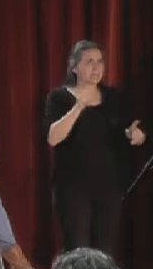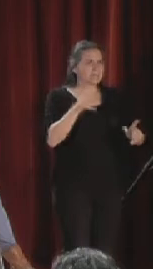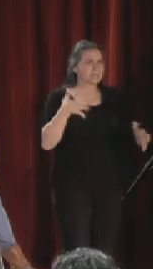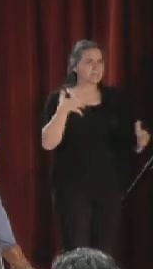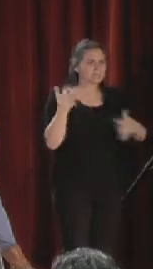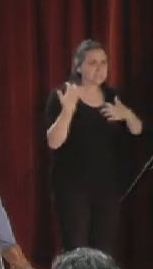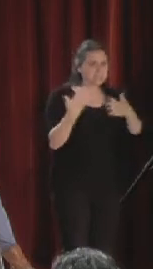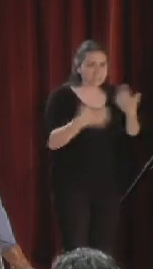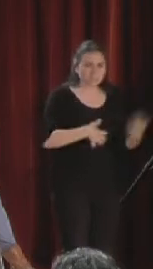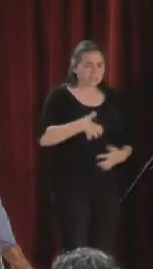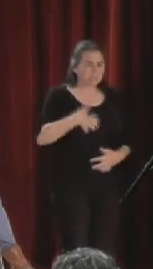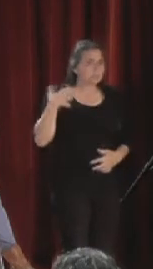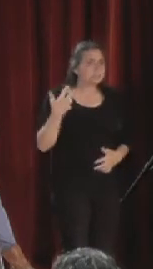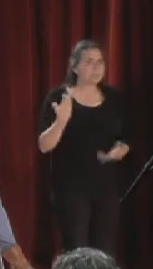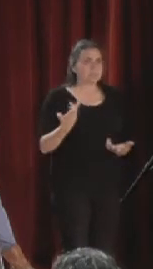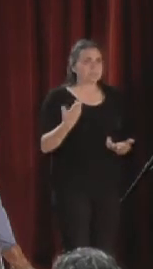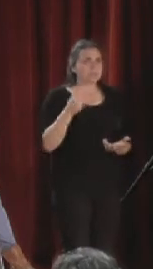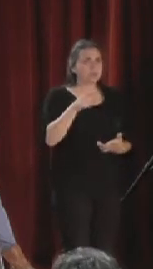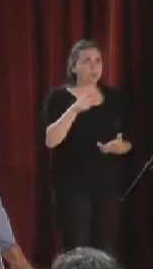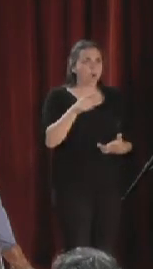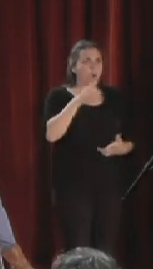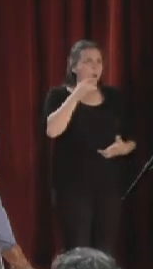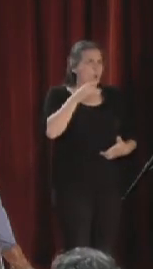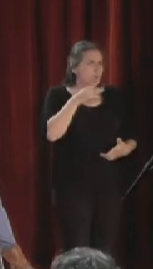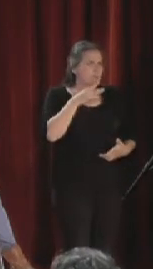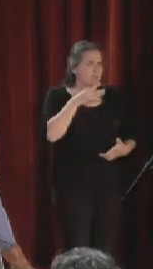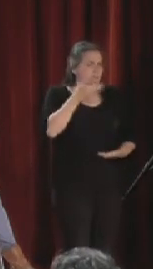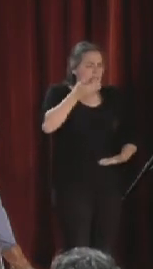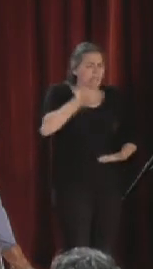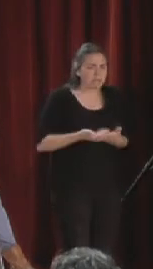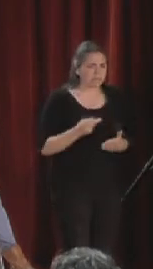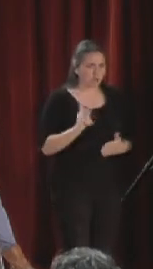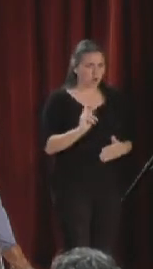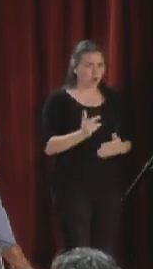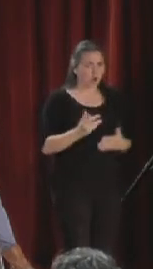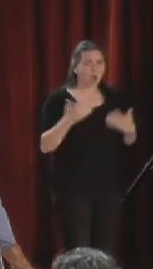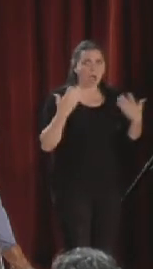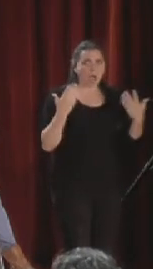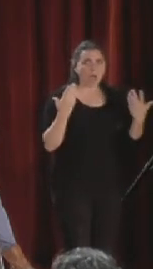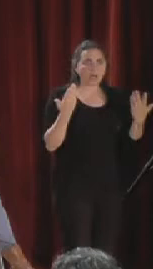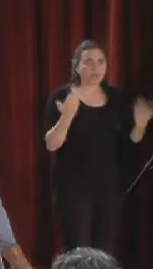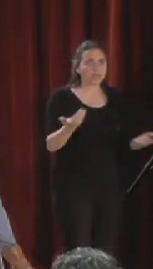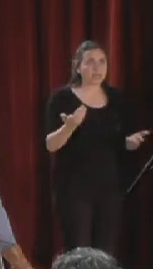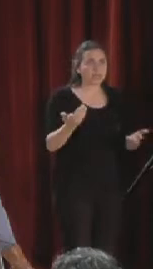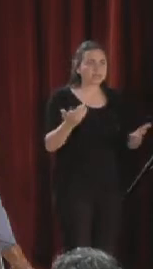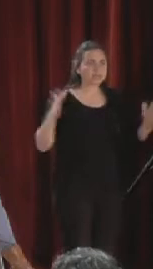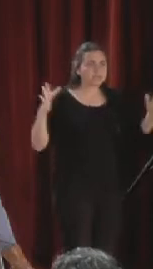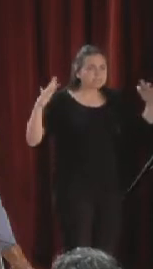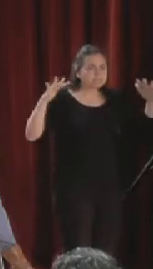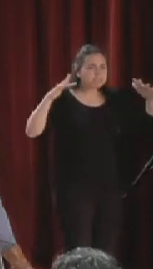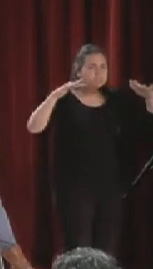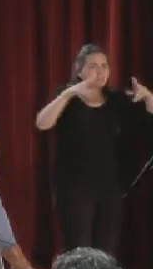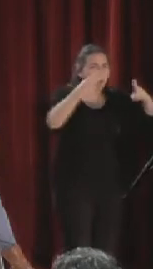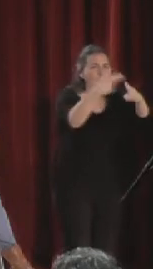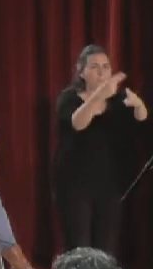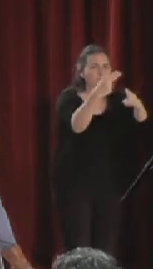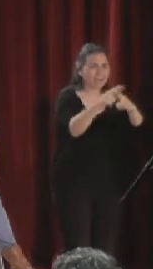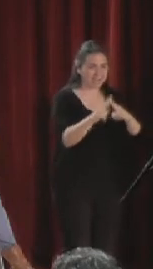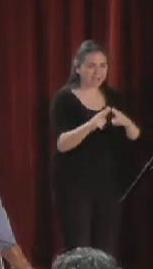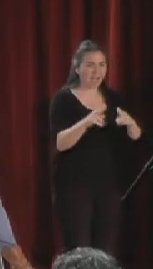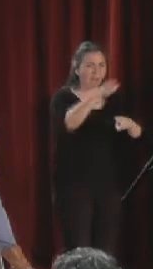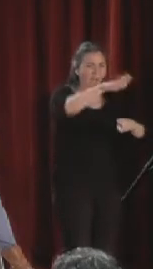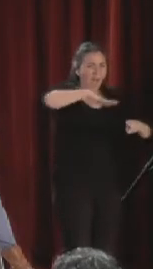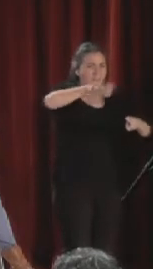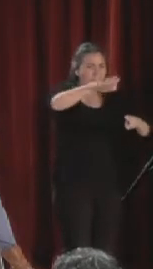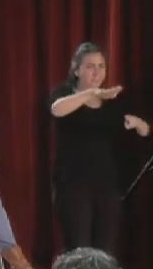esa indignación e todo ese descontento. E foi ilusionante como enchimos as prazas de política. Para